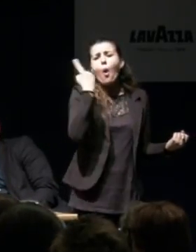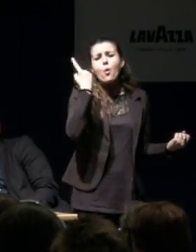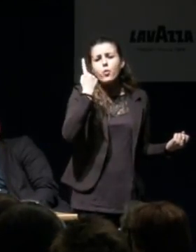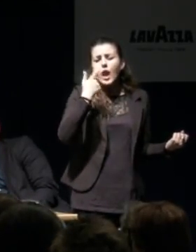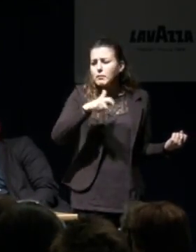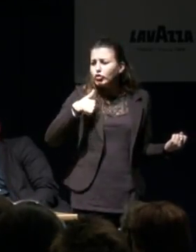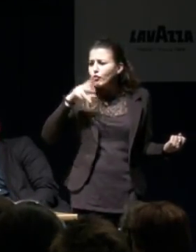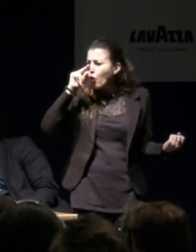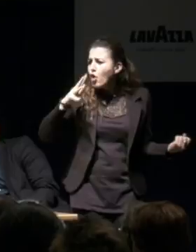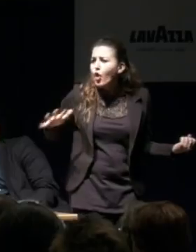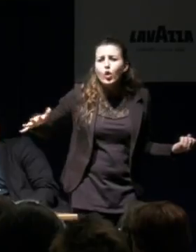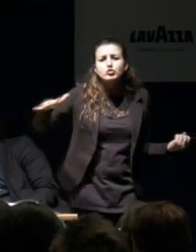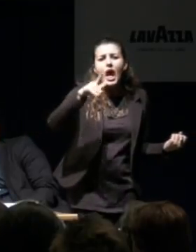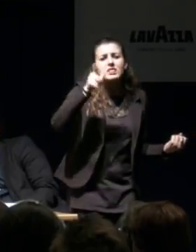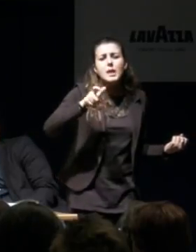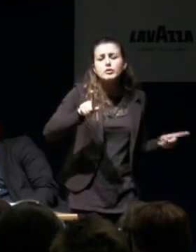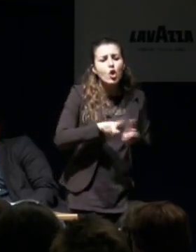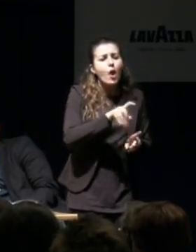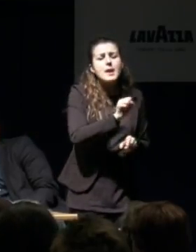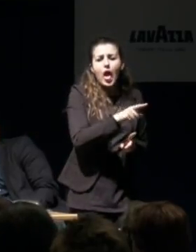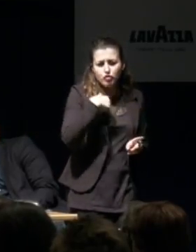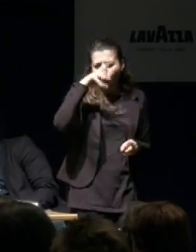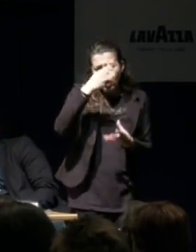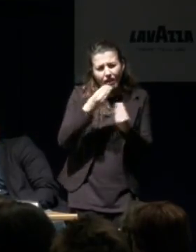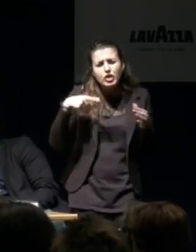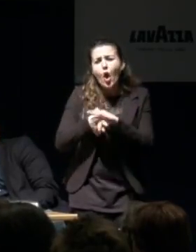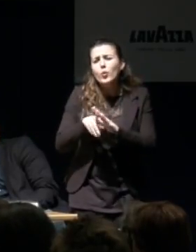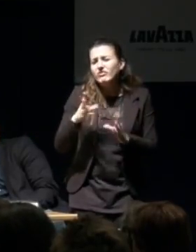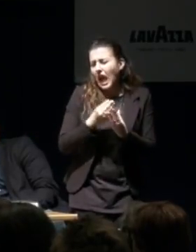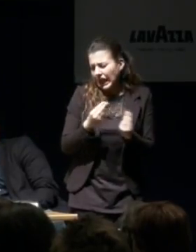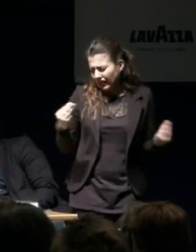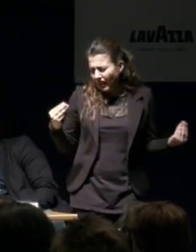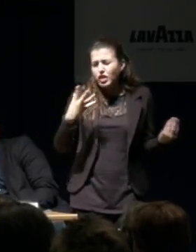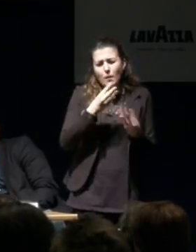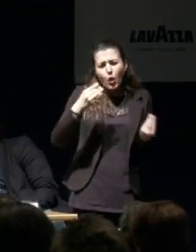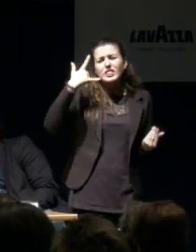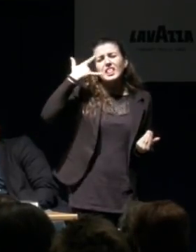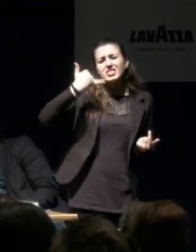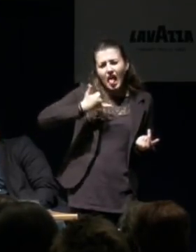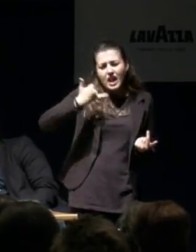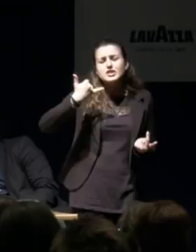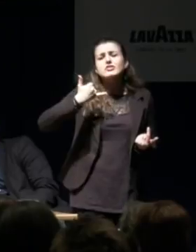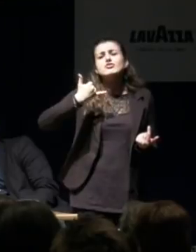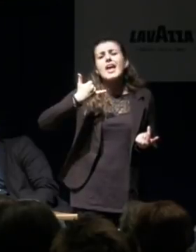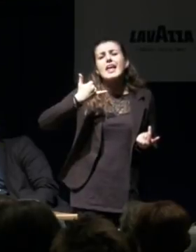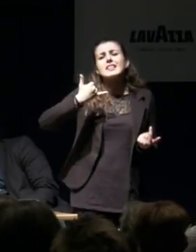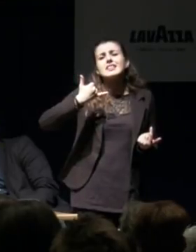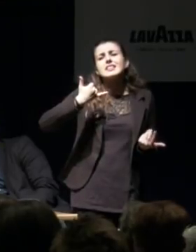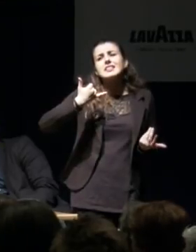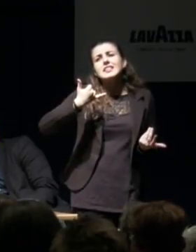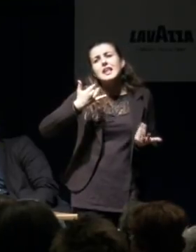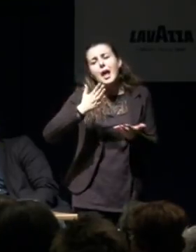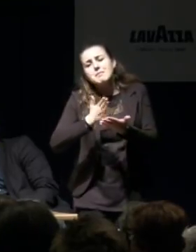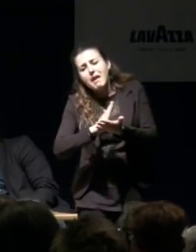conosciuto altre persone come lui ho conosciuto molti russi anni ho conosciuto molti intelligenti come dire